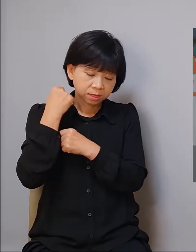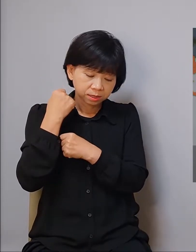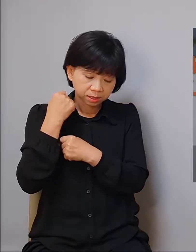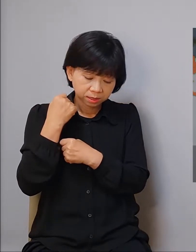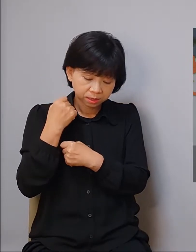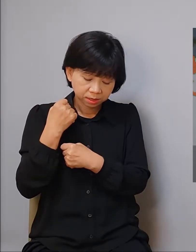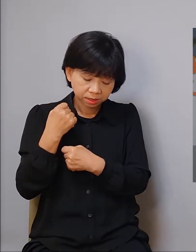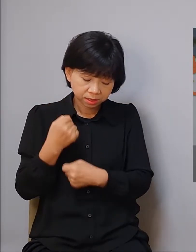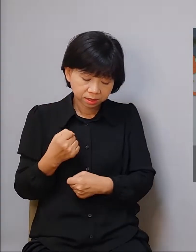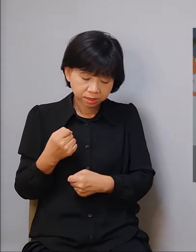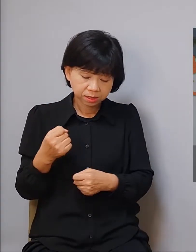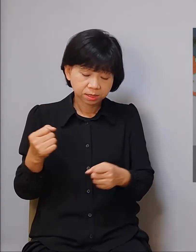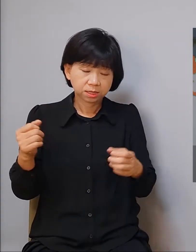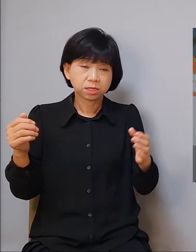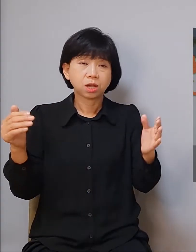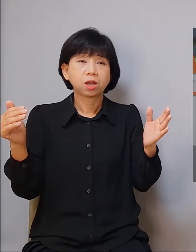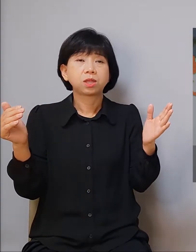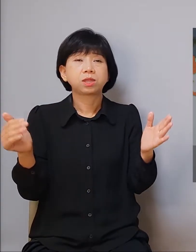위해